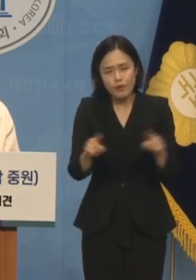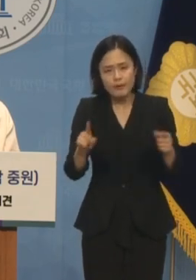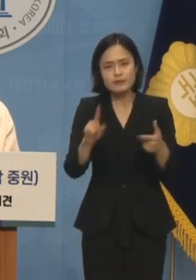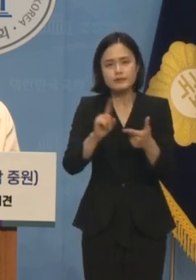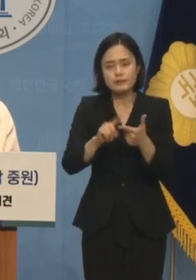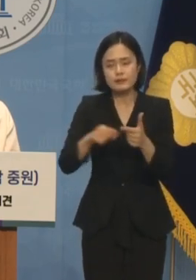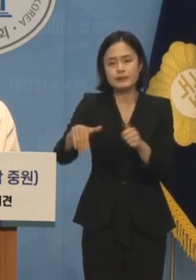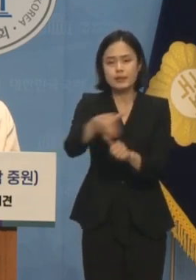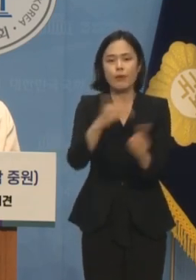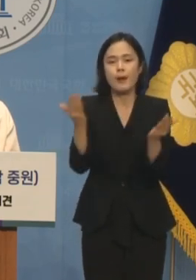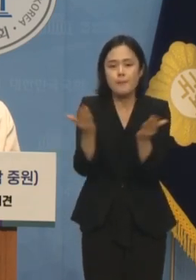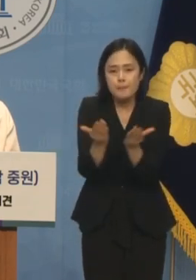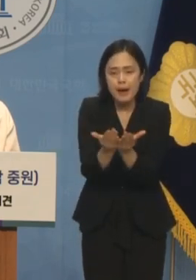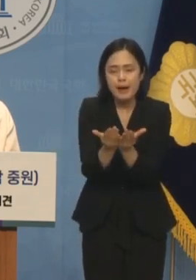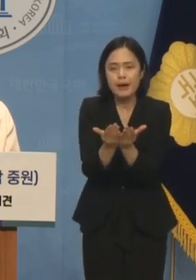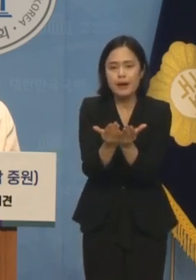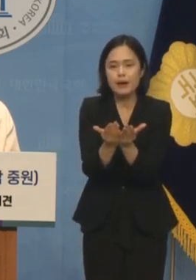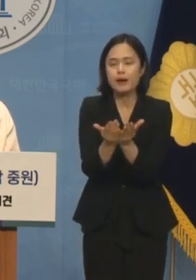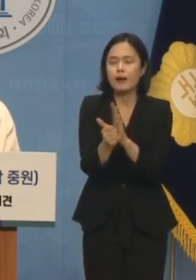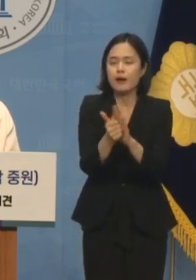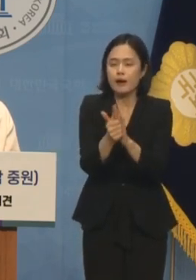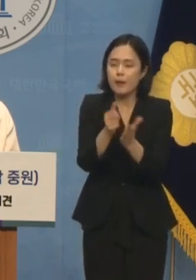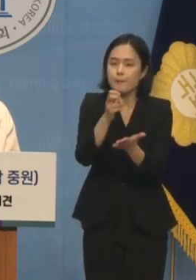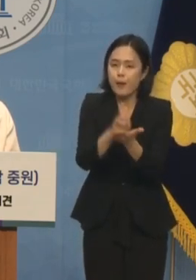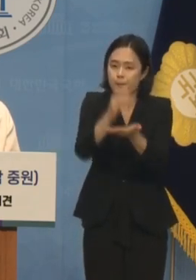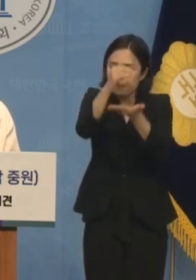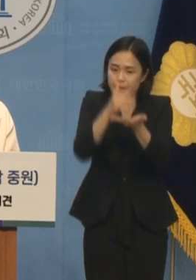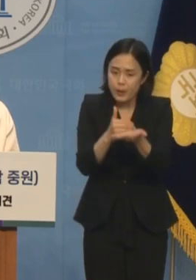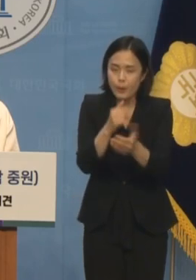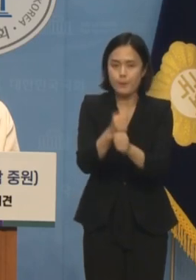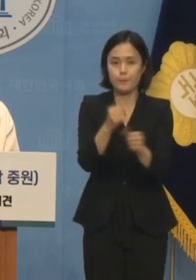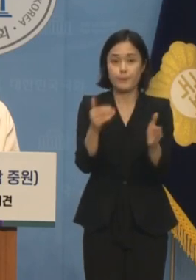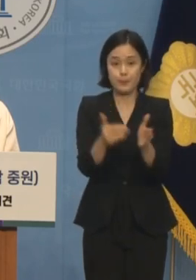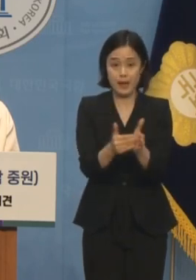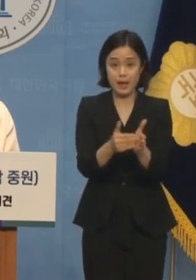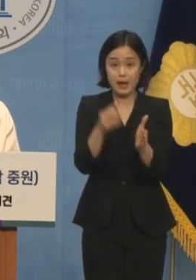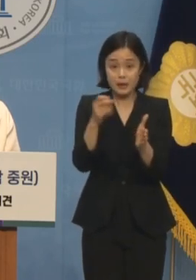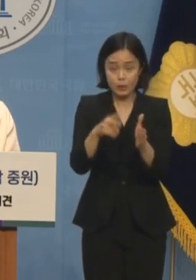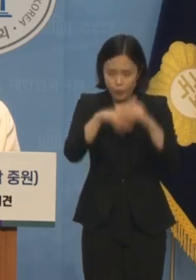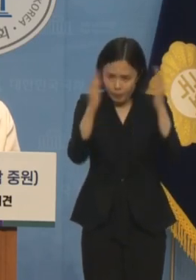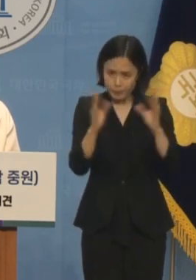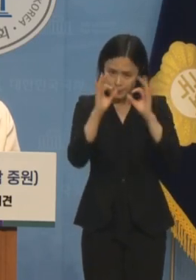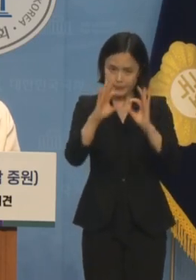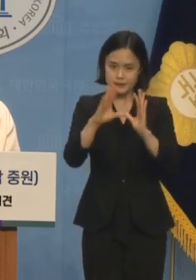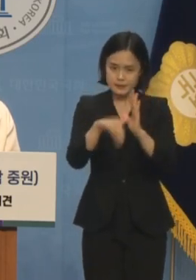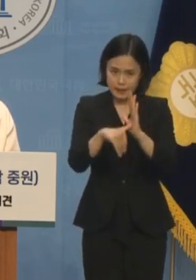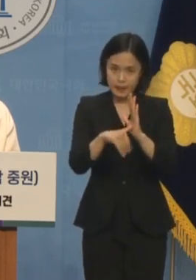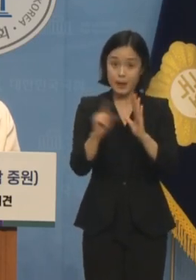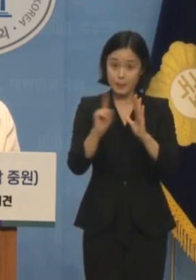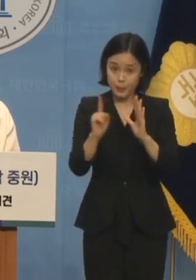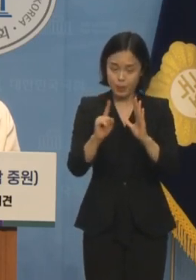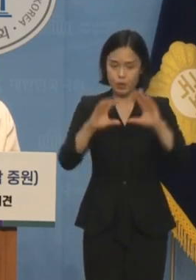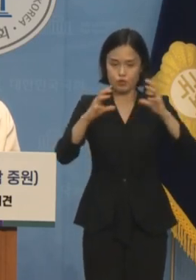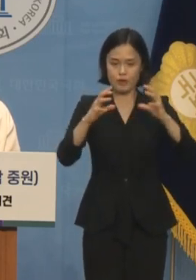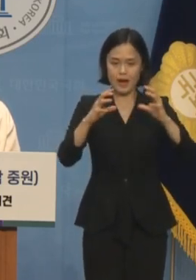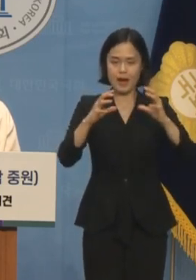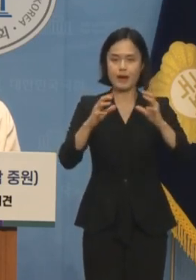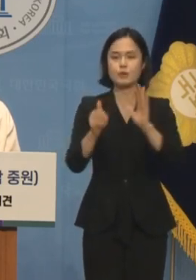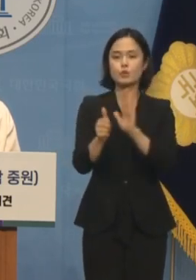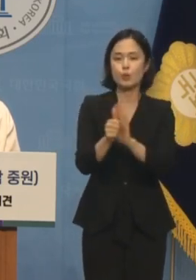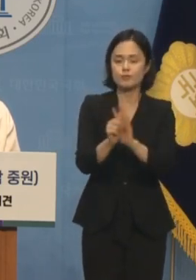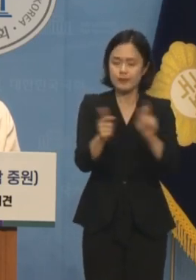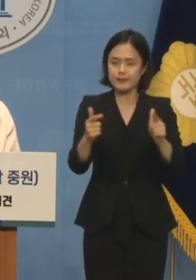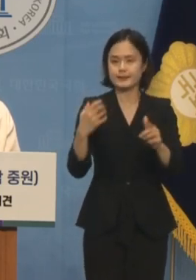명기했습니다. 전반적으로 국가 책임을 강화했습니다. 기타 세부적인 법률 개정안 내용은